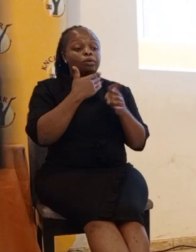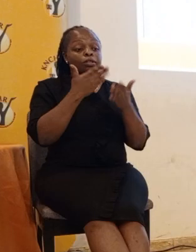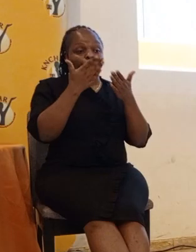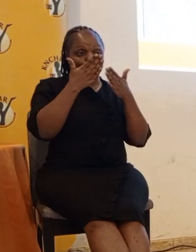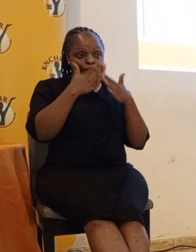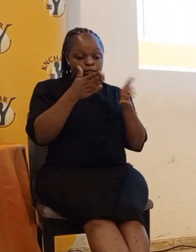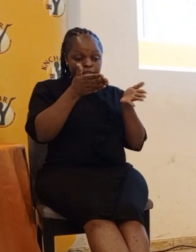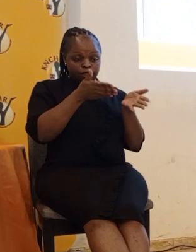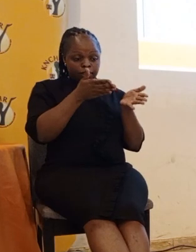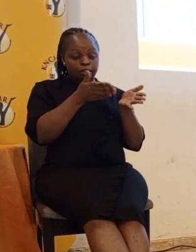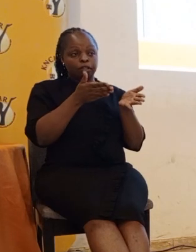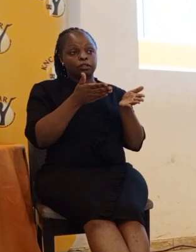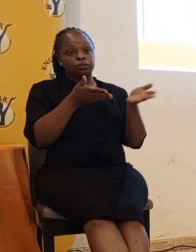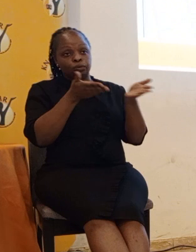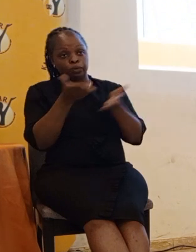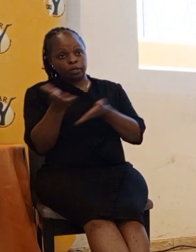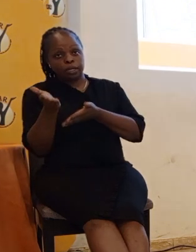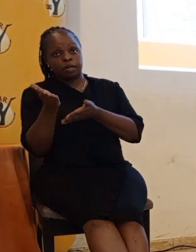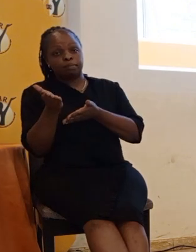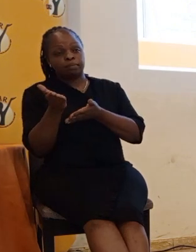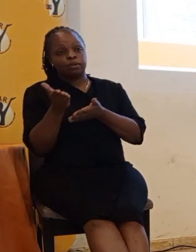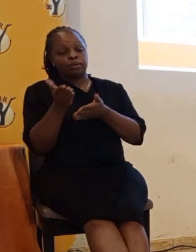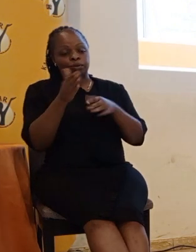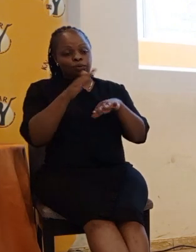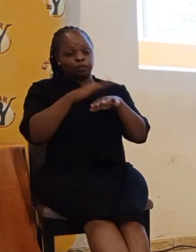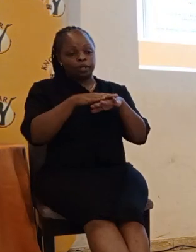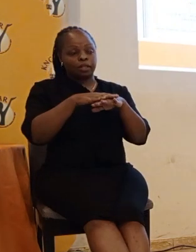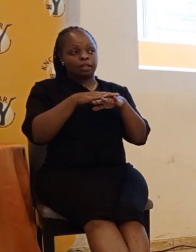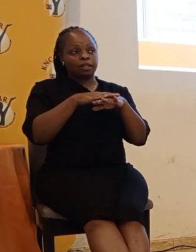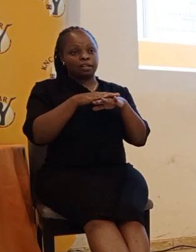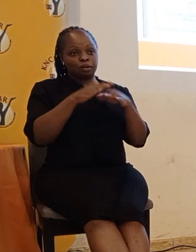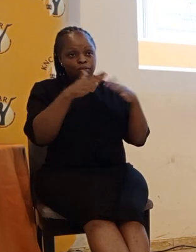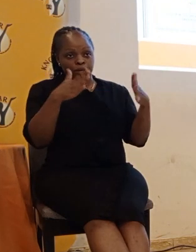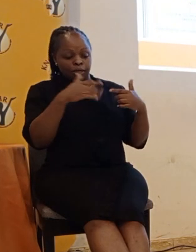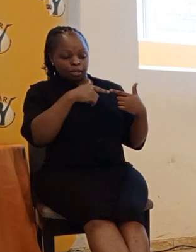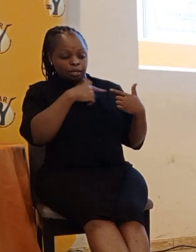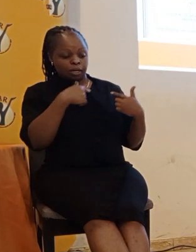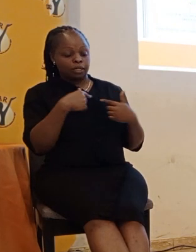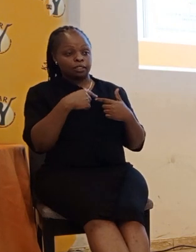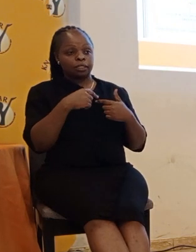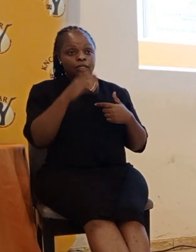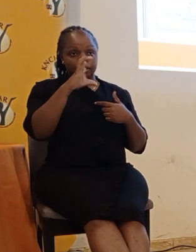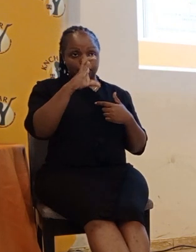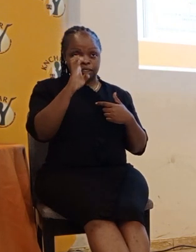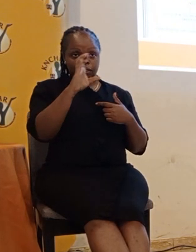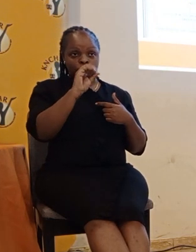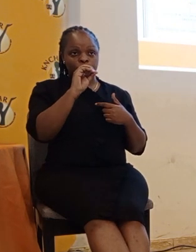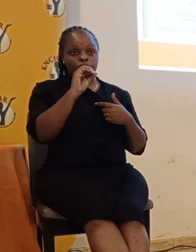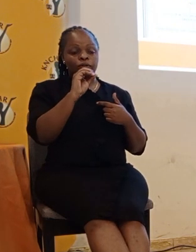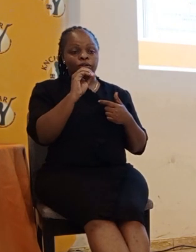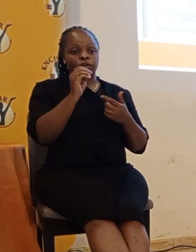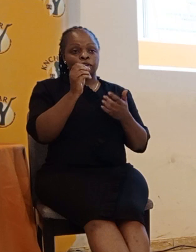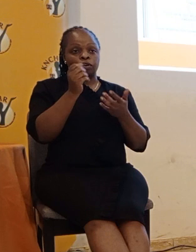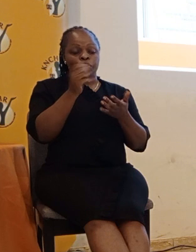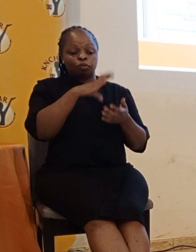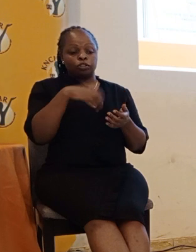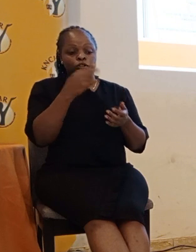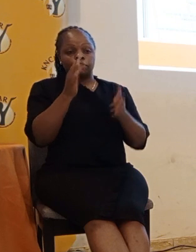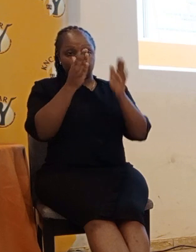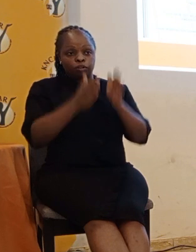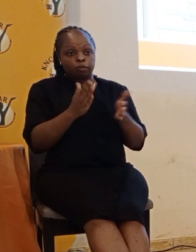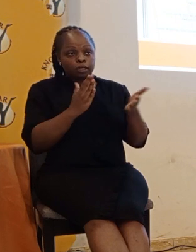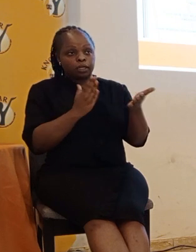hapo na nimwalike kwa moyo mkunjufu mwenyekiti wa Tume ya Kutetea Haki za